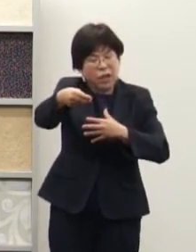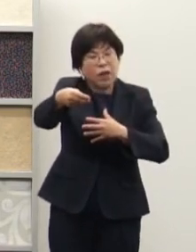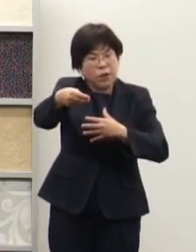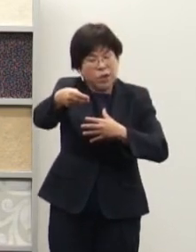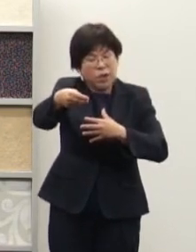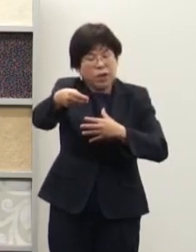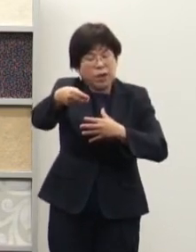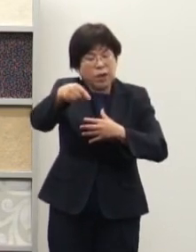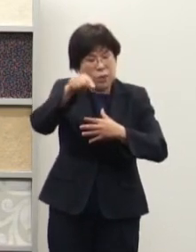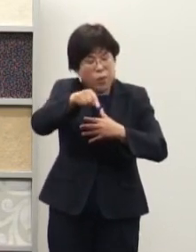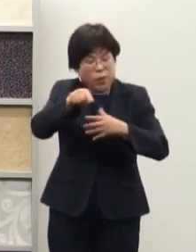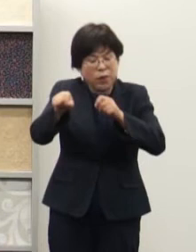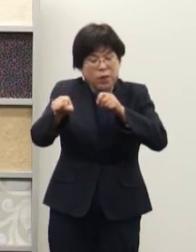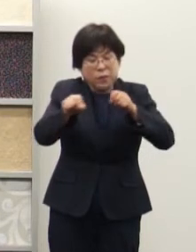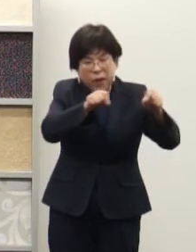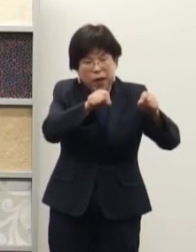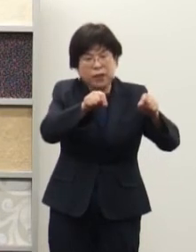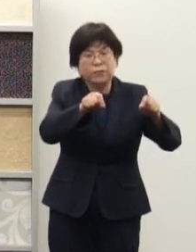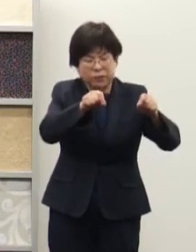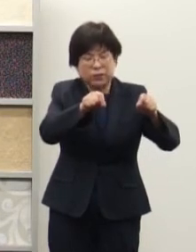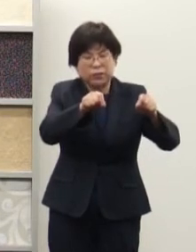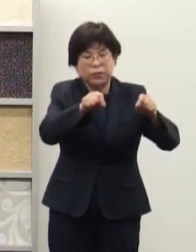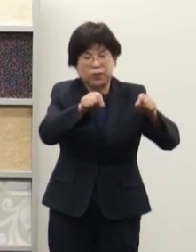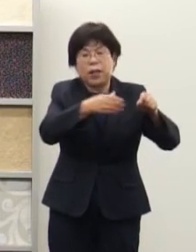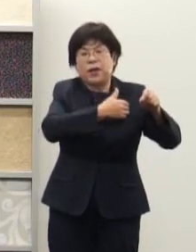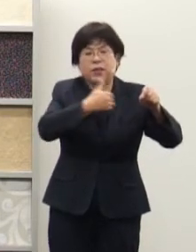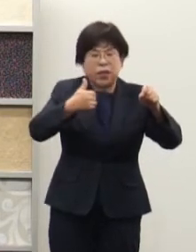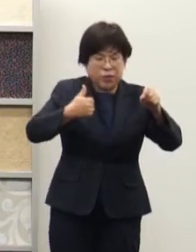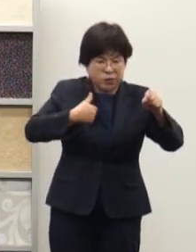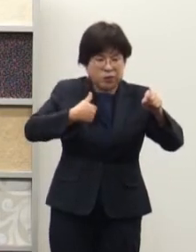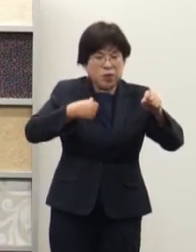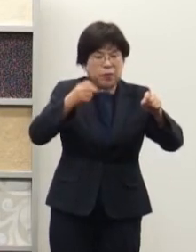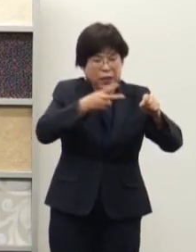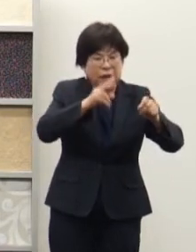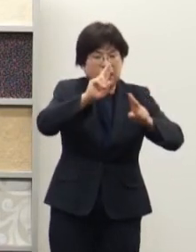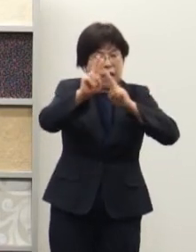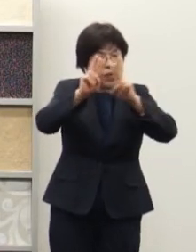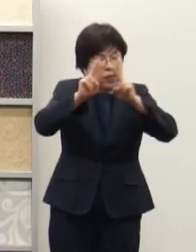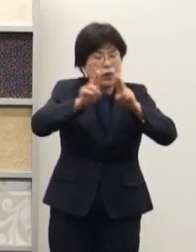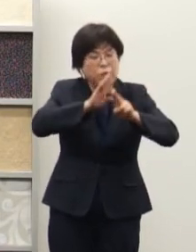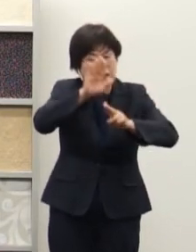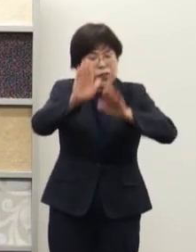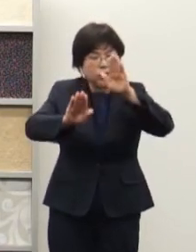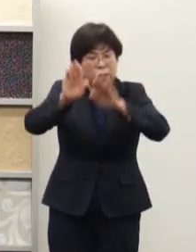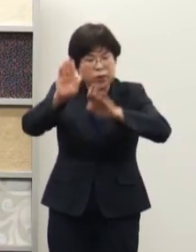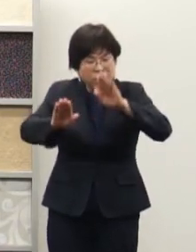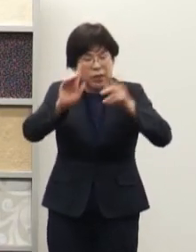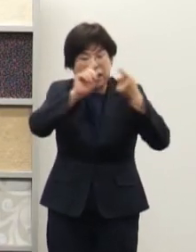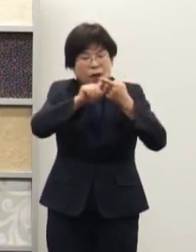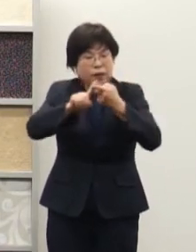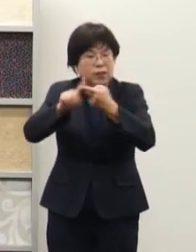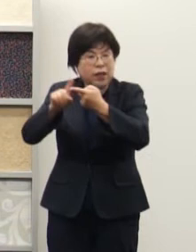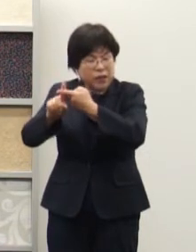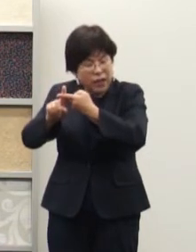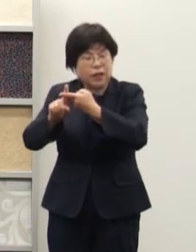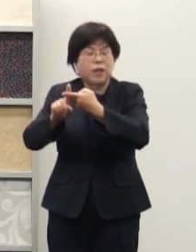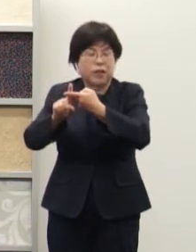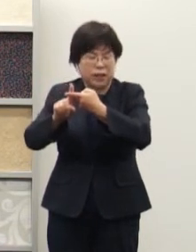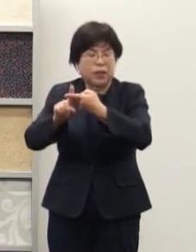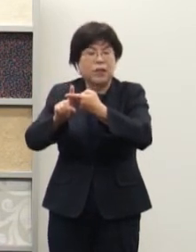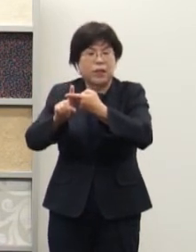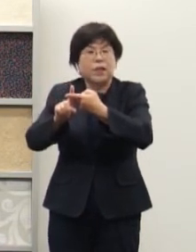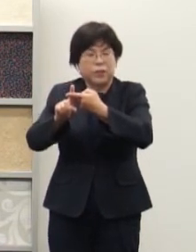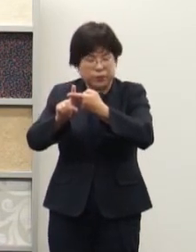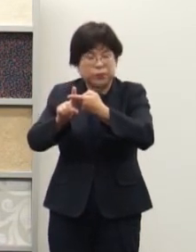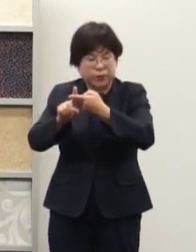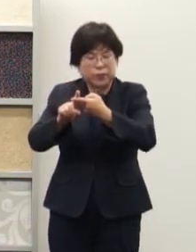件変更の措置を講じるなど、事業者の実情に応じた柔軟な対応を取っていただくよう直接お願いを申し上げた